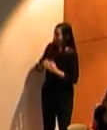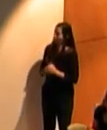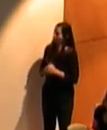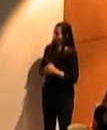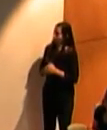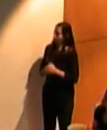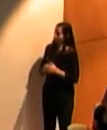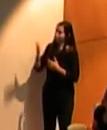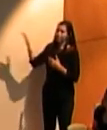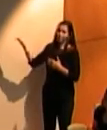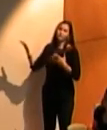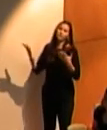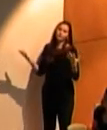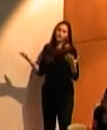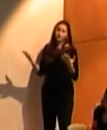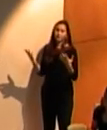Alors, à plus grande échelle,